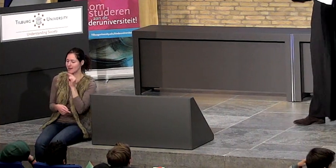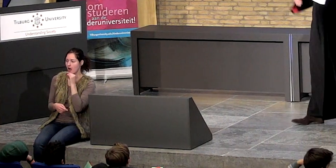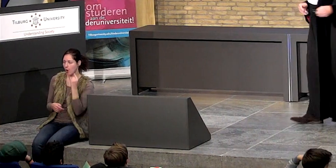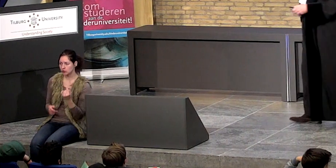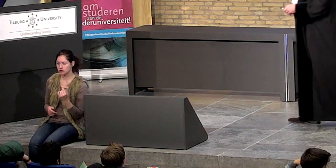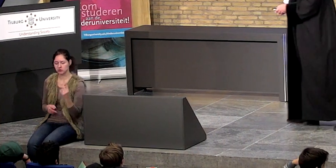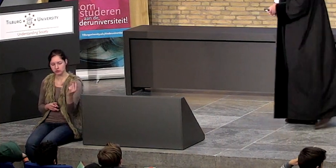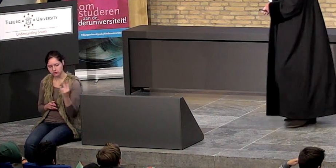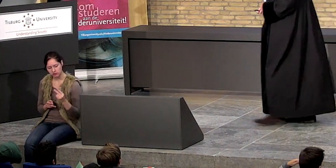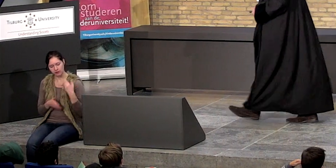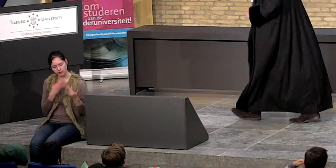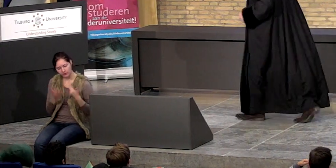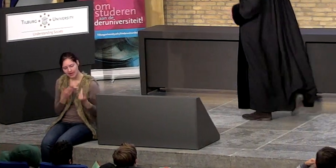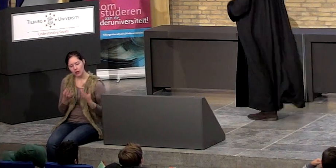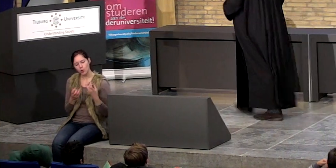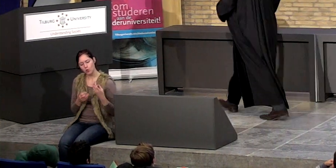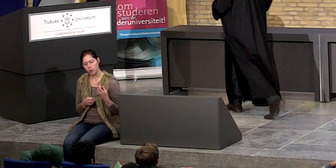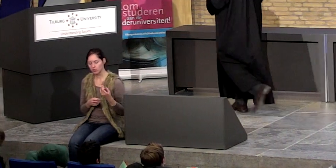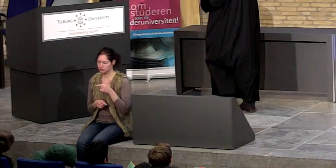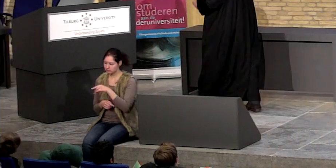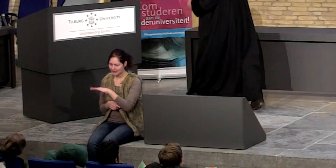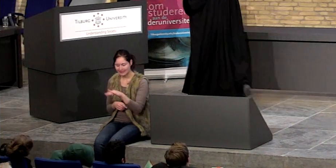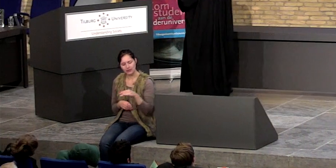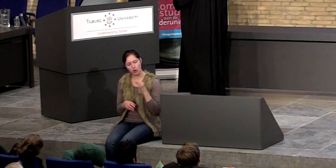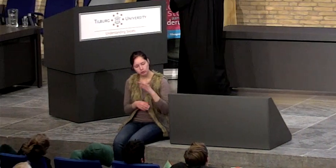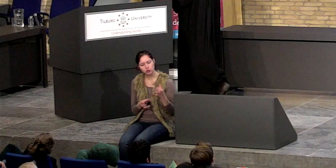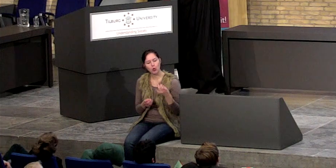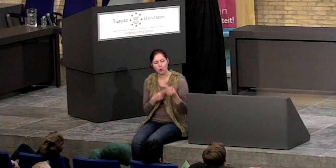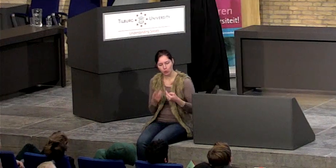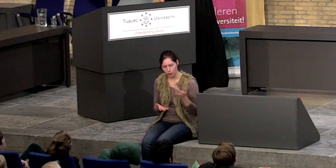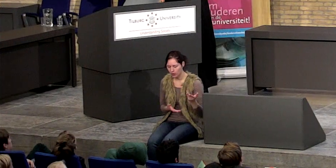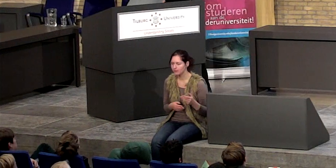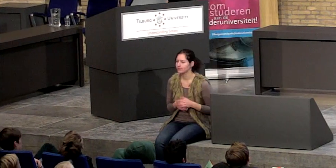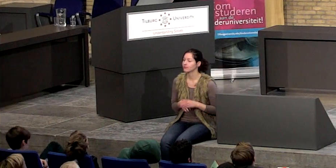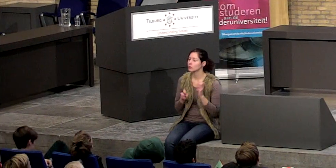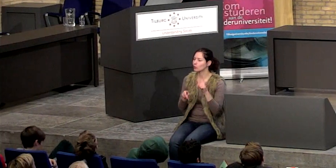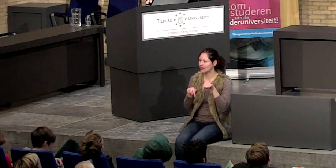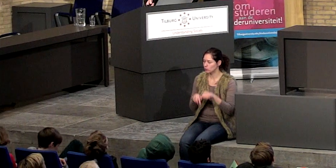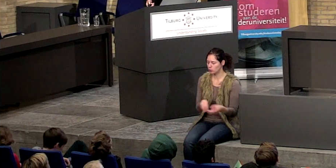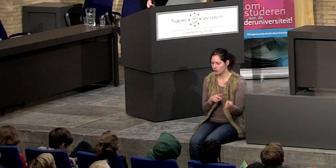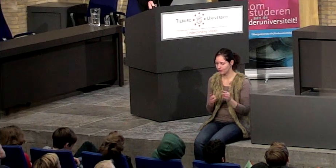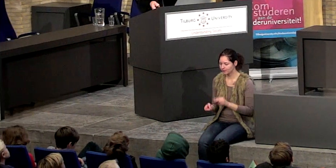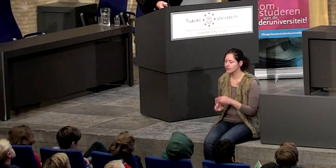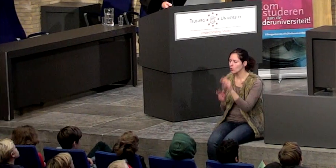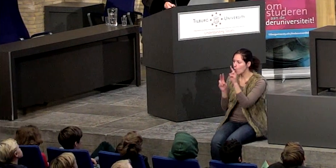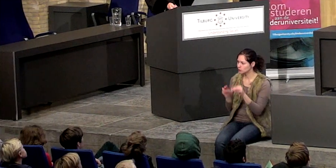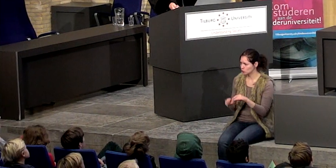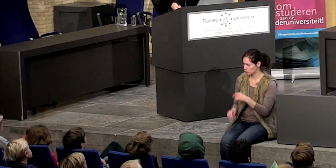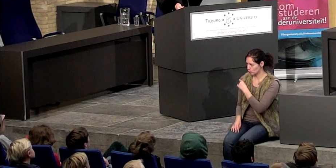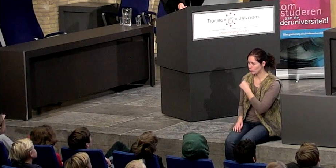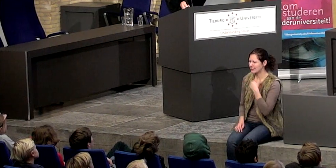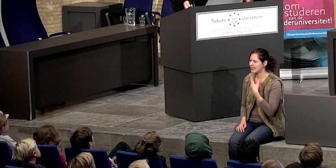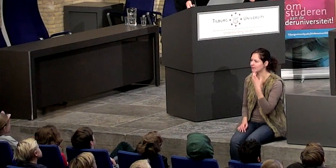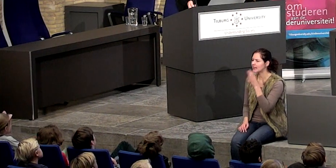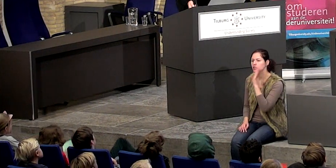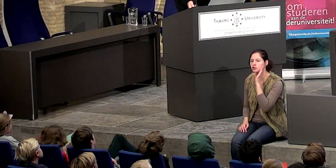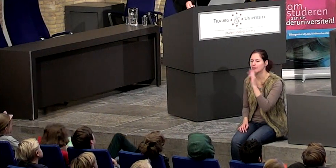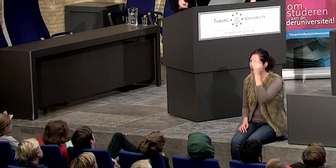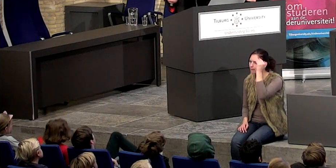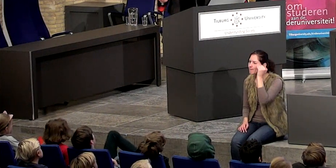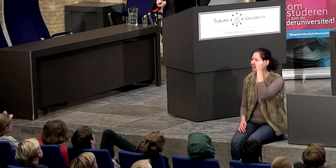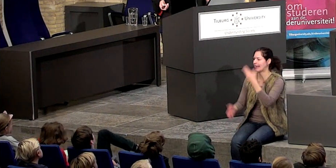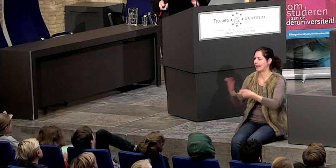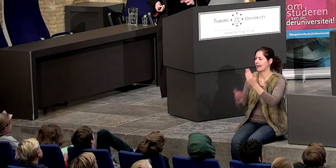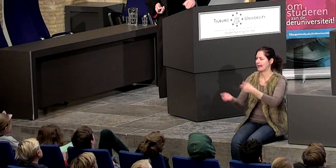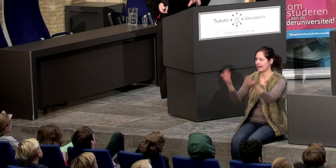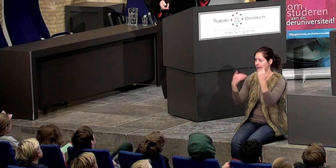met hun kinderen op school gaat. En nou is de grote, nou gaan we het onderzoek doen. Ik wil jullie mening graag weten. En we